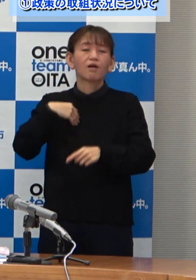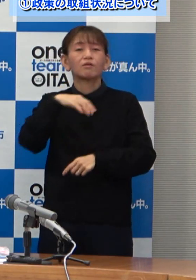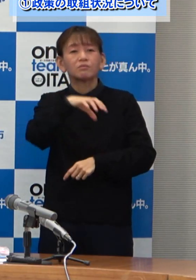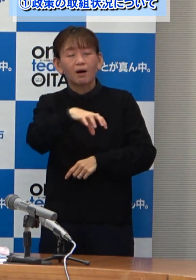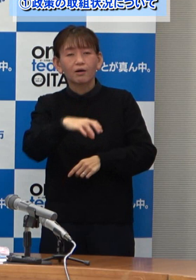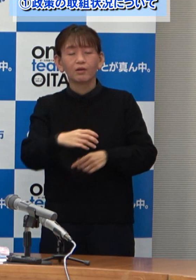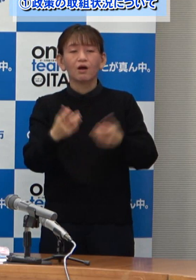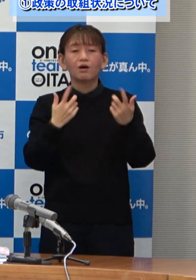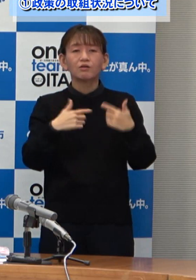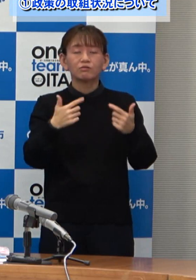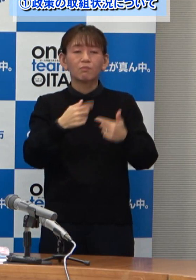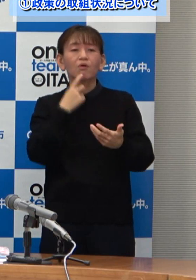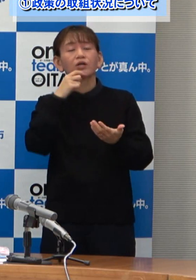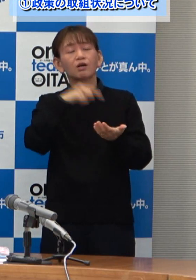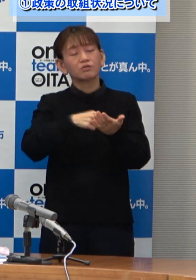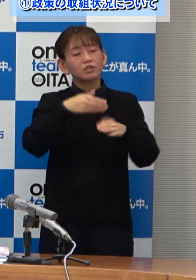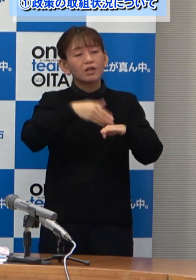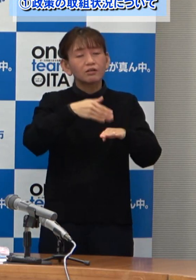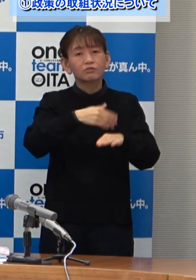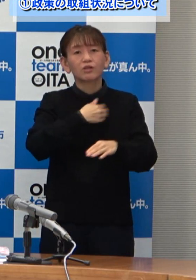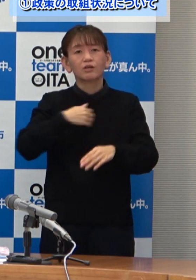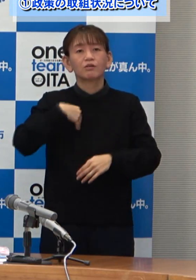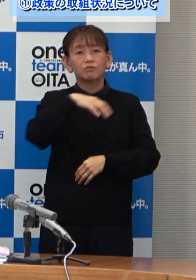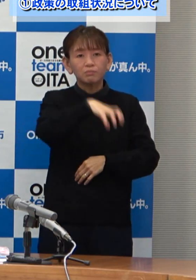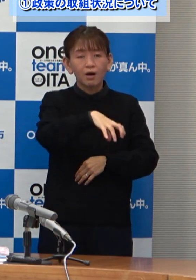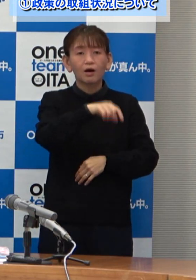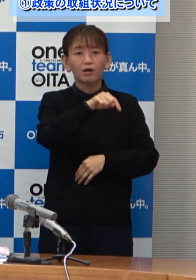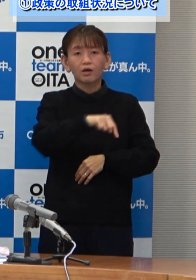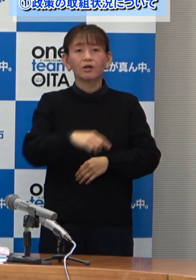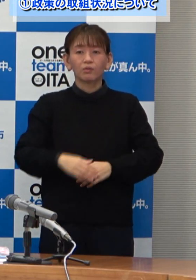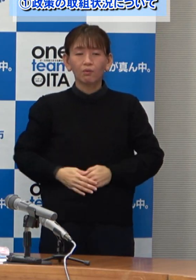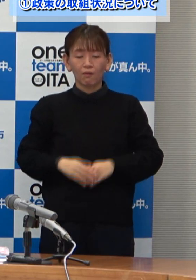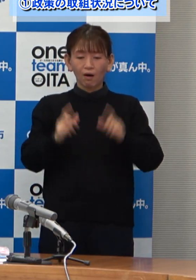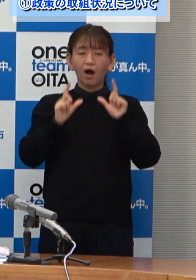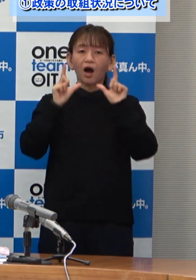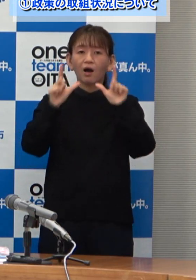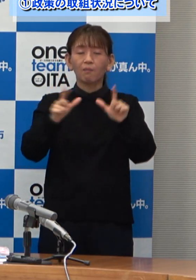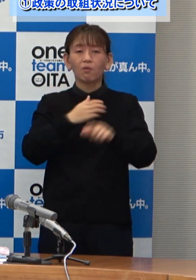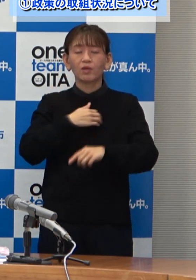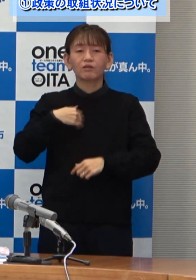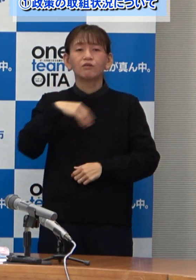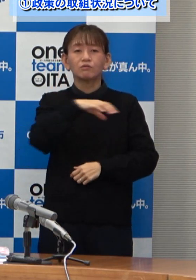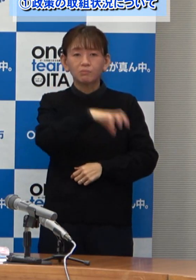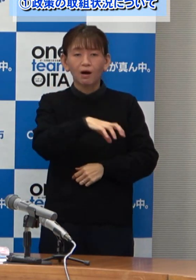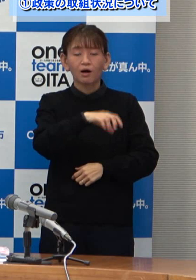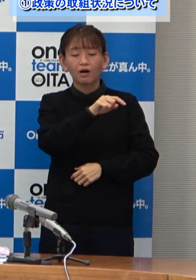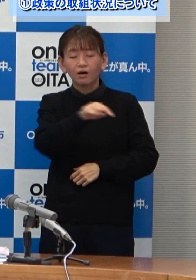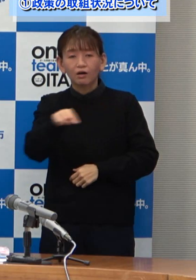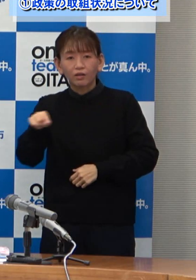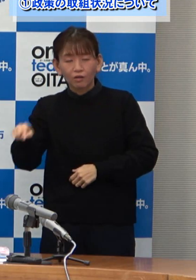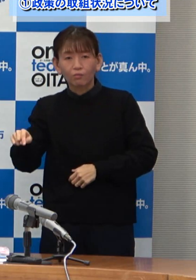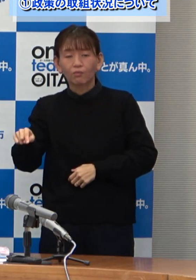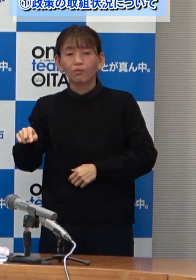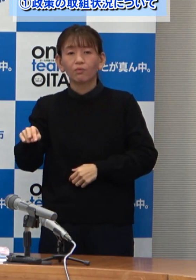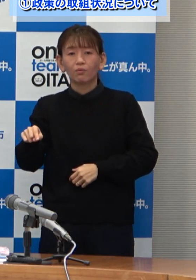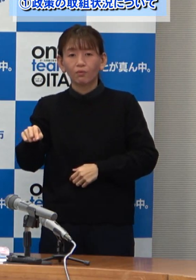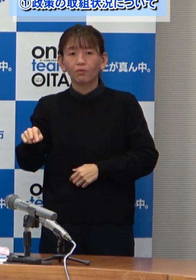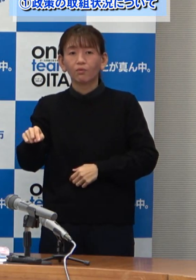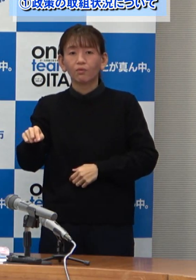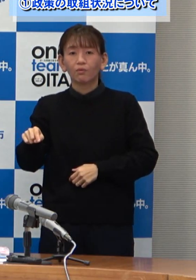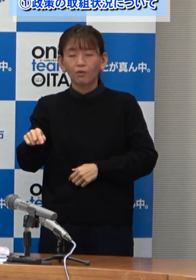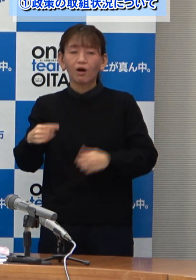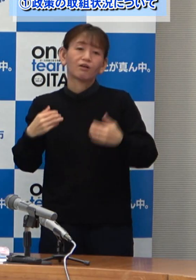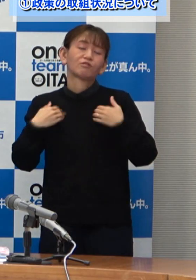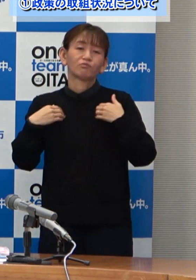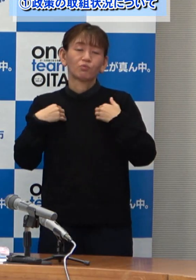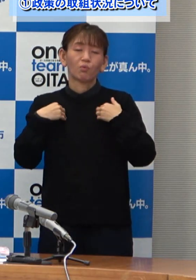気軽に練習できる場そして協議会発表等ができるばというようなものがあの必要